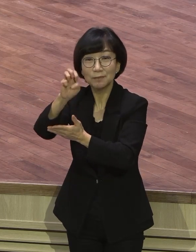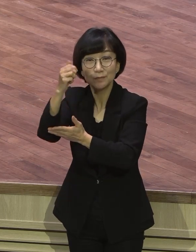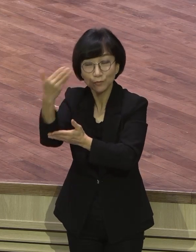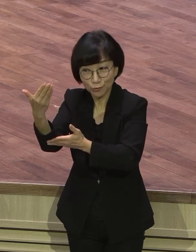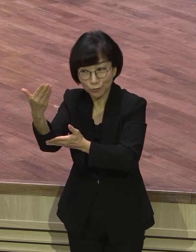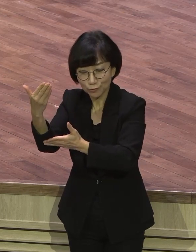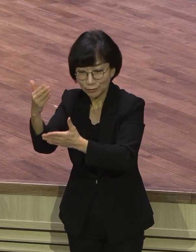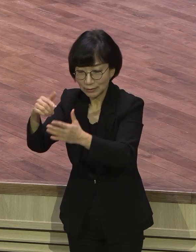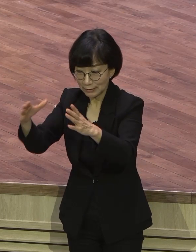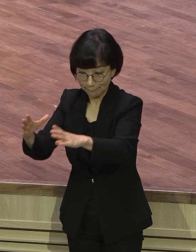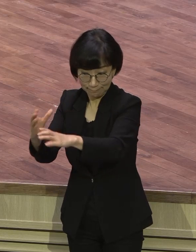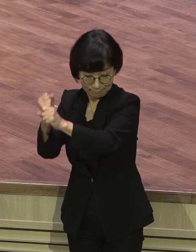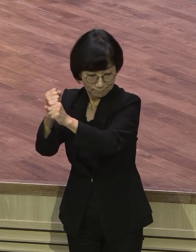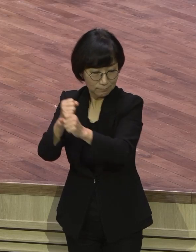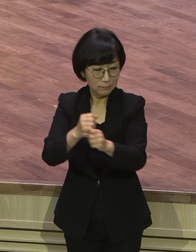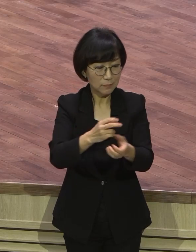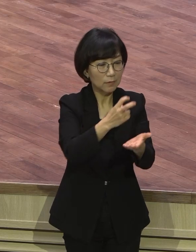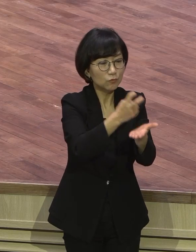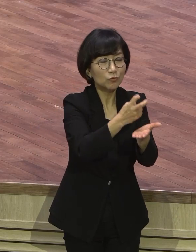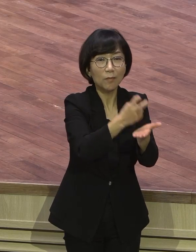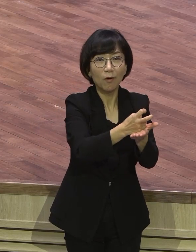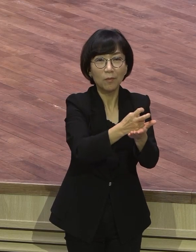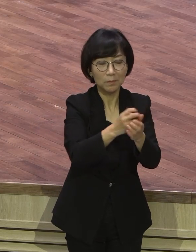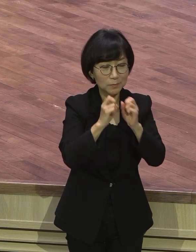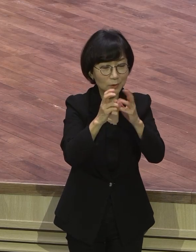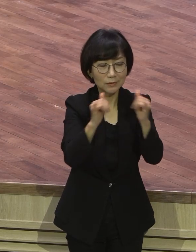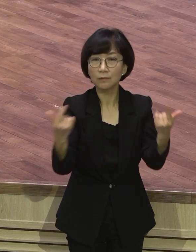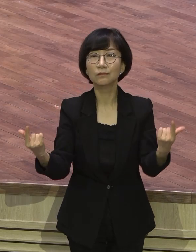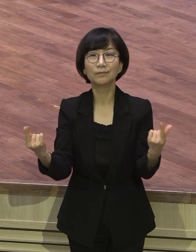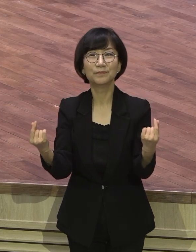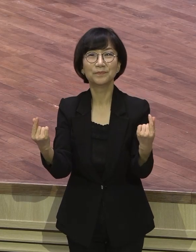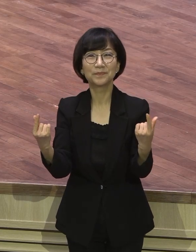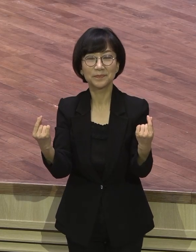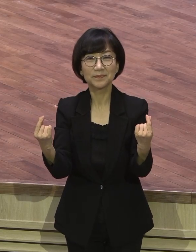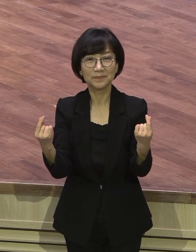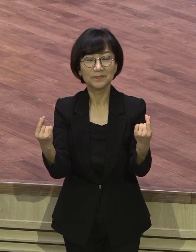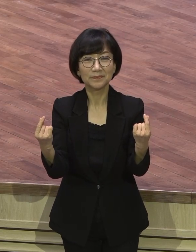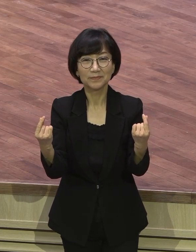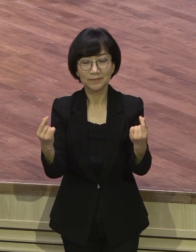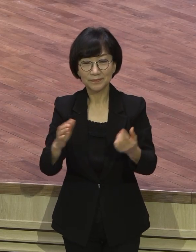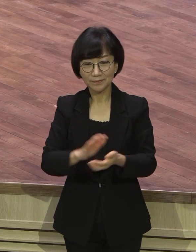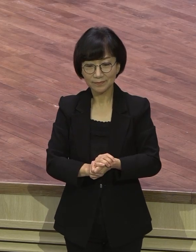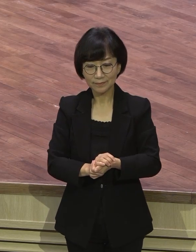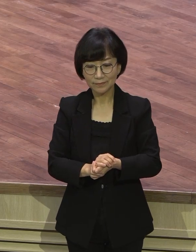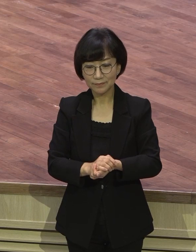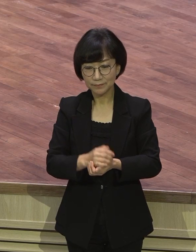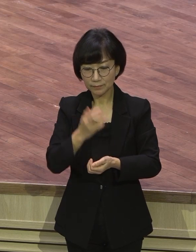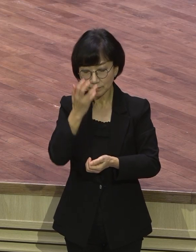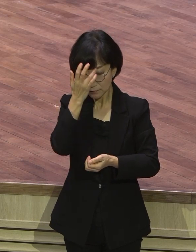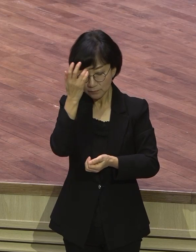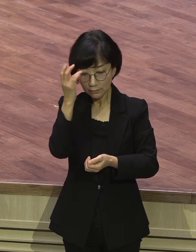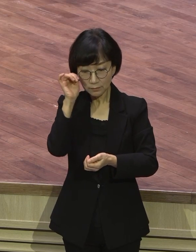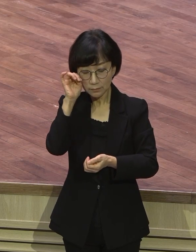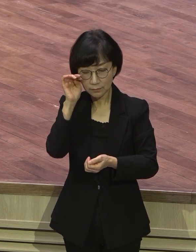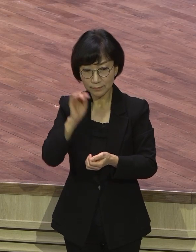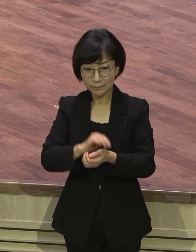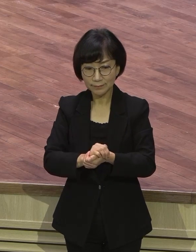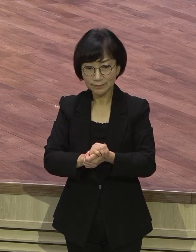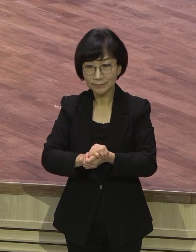율법이 이 구약이 무슨 말이냐 율법 선지자 애가 한 말이 그 내용이 뭐냐 구약